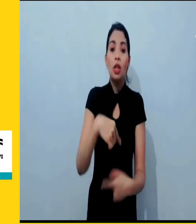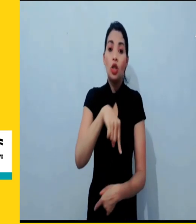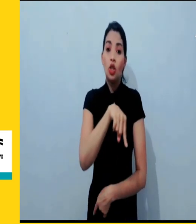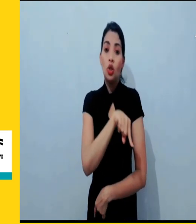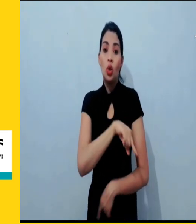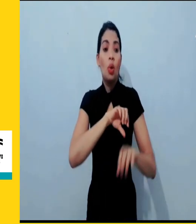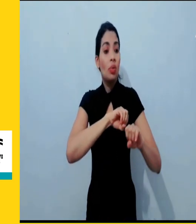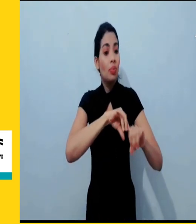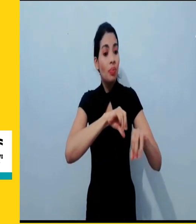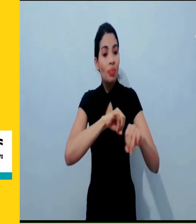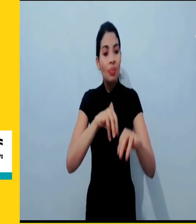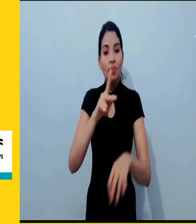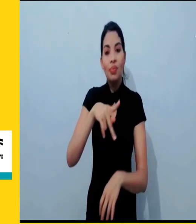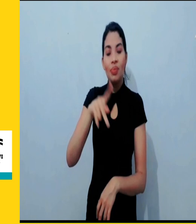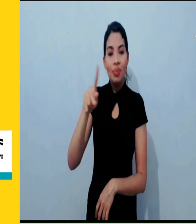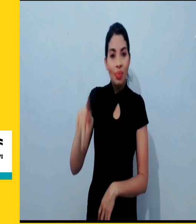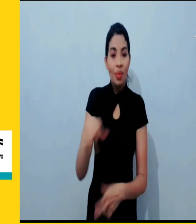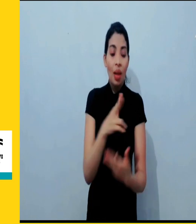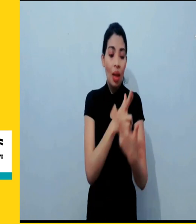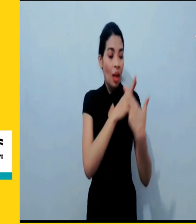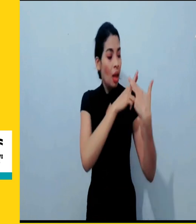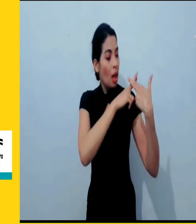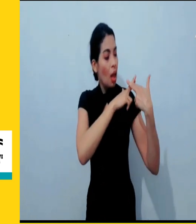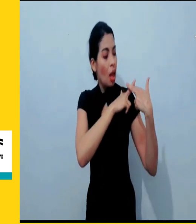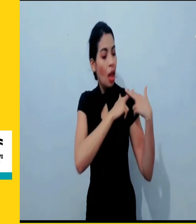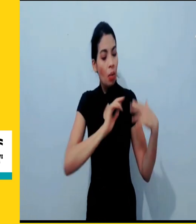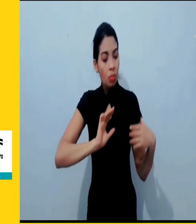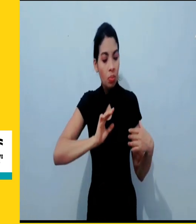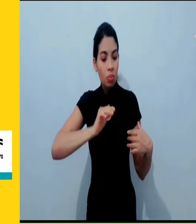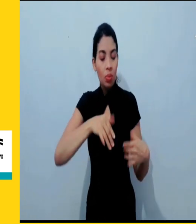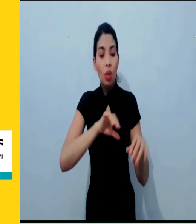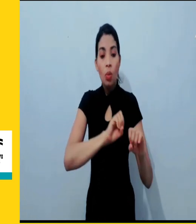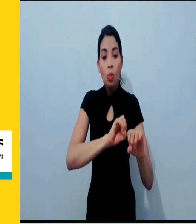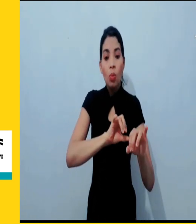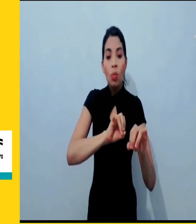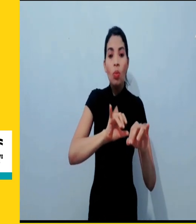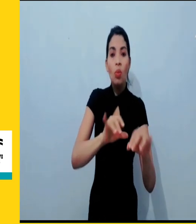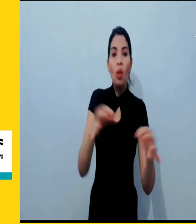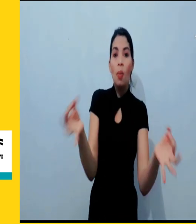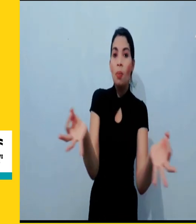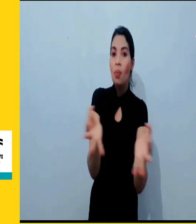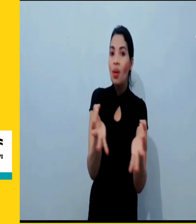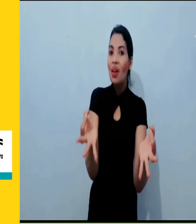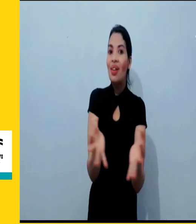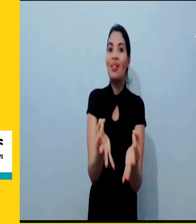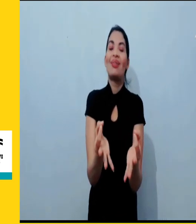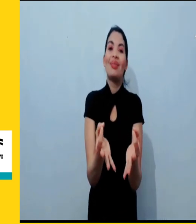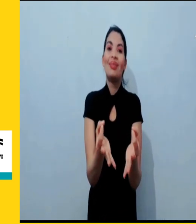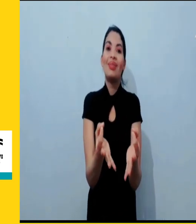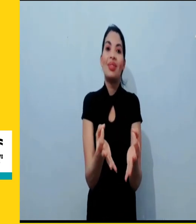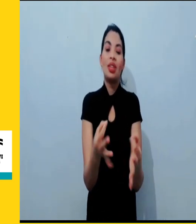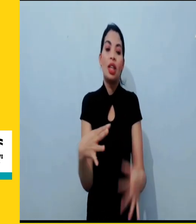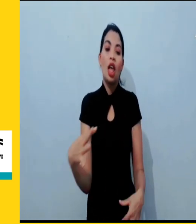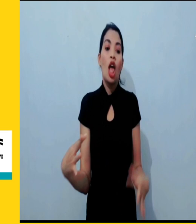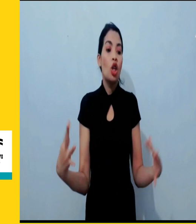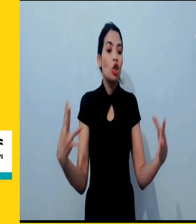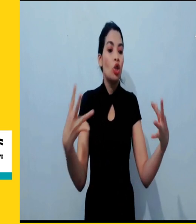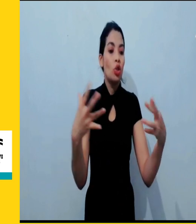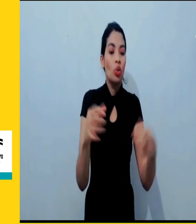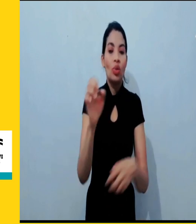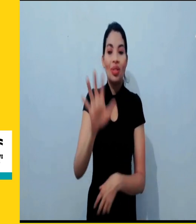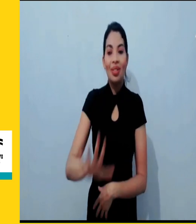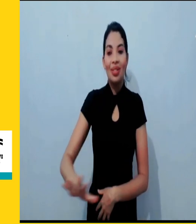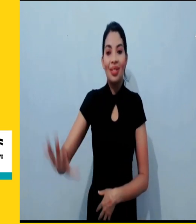como educadores responsáveis, comprometidos com uma educação de qualidade, além de todas